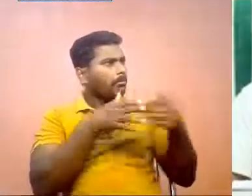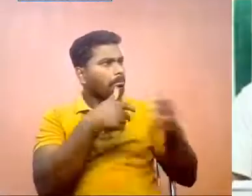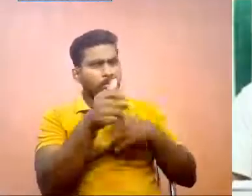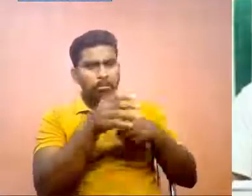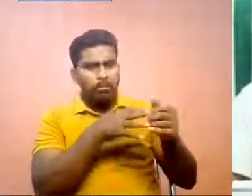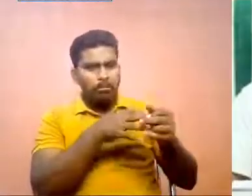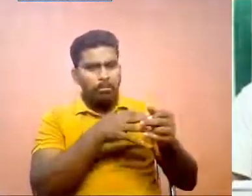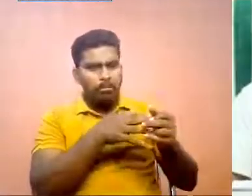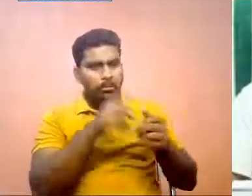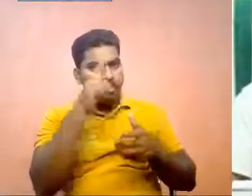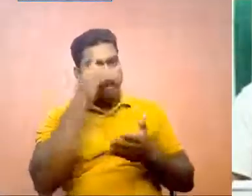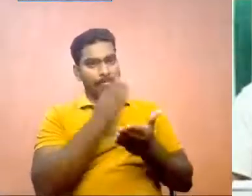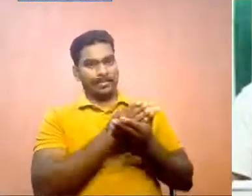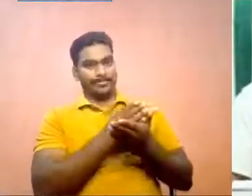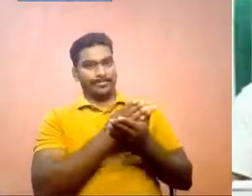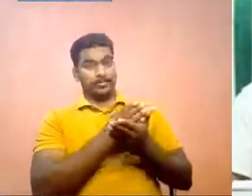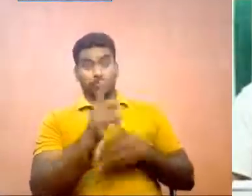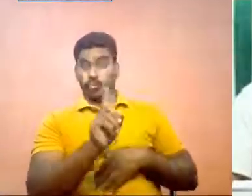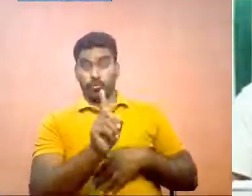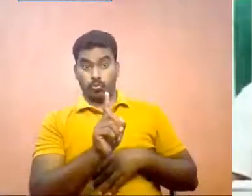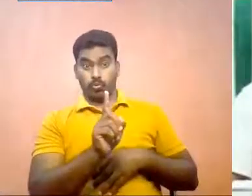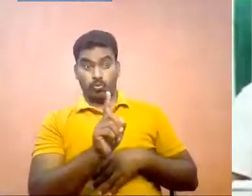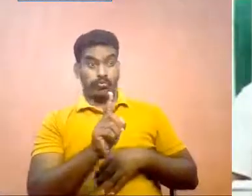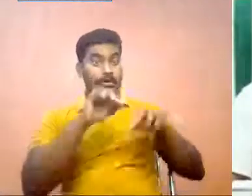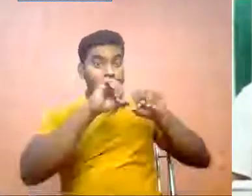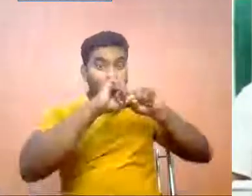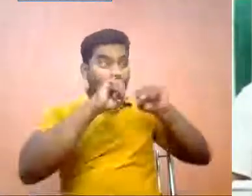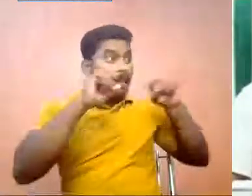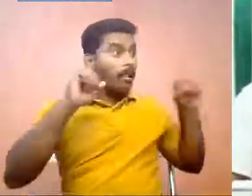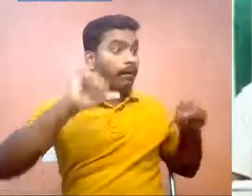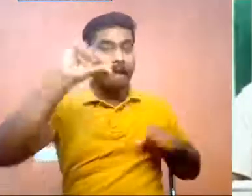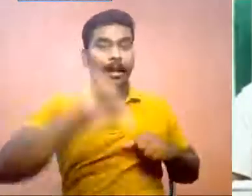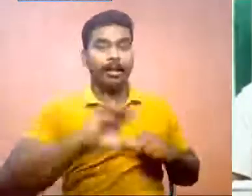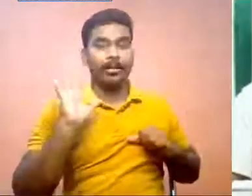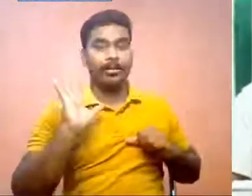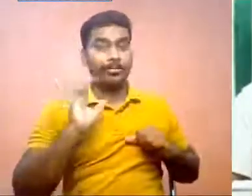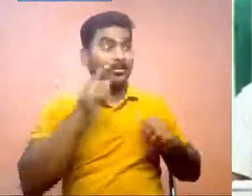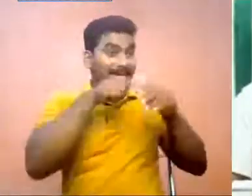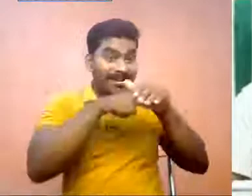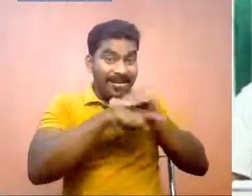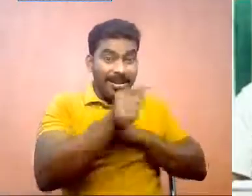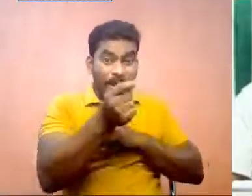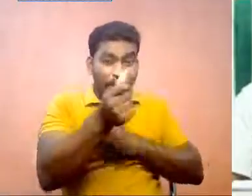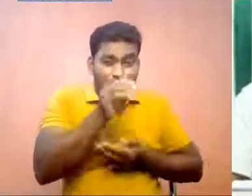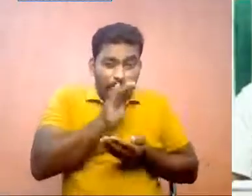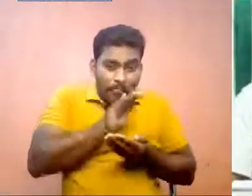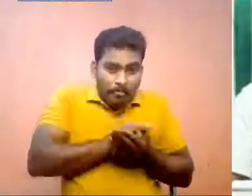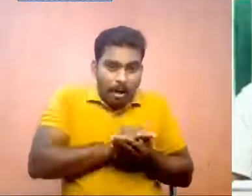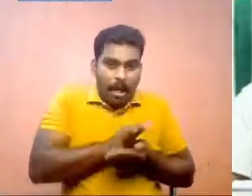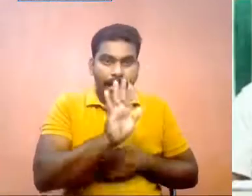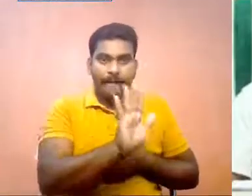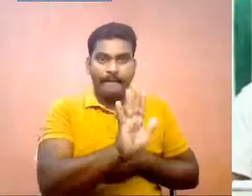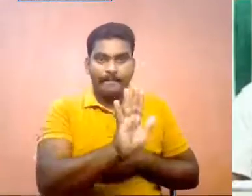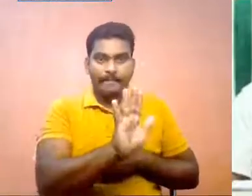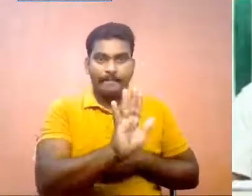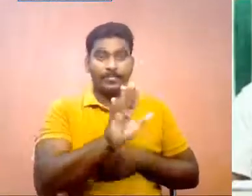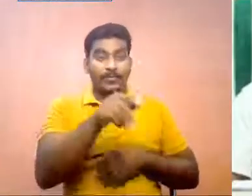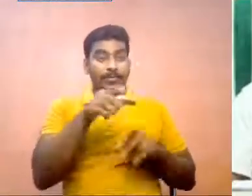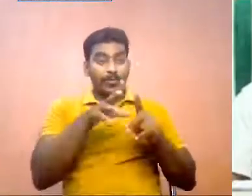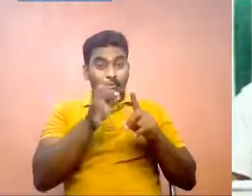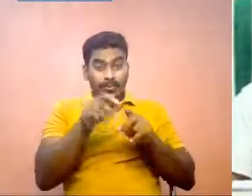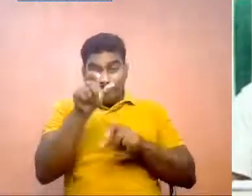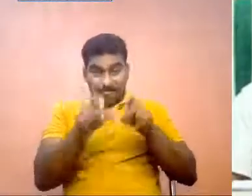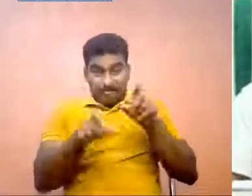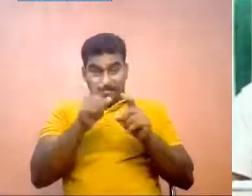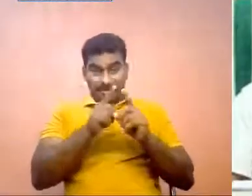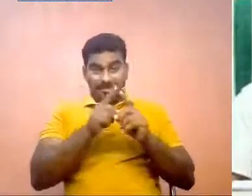നിന്ന്, അത്തരമല്ല മറ്റാളുകളിൽ നിന്ന് ഈ രോഗബാധയുള്ളവർ, ഇത്തരം രോഗങ്ങൾക്ക് ചികിത്സിക്കുന്നവർ മാറി